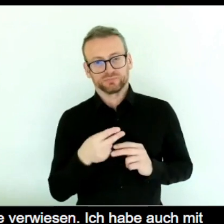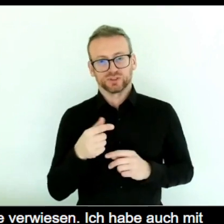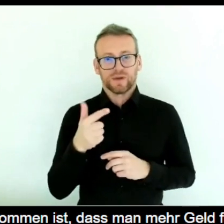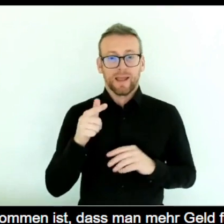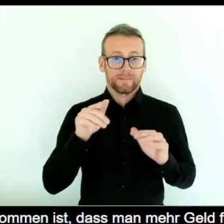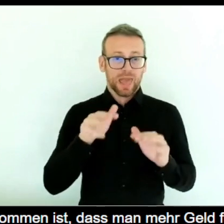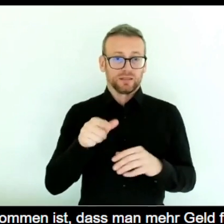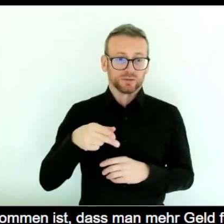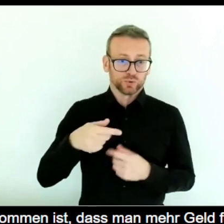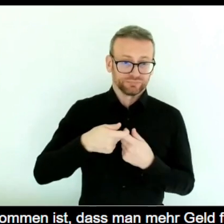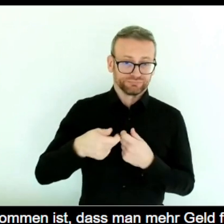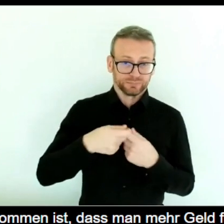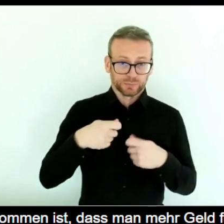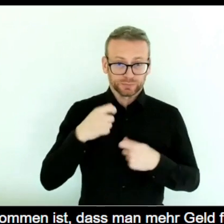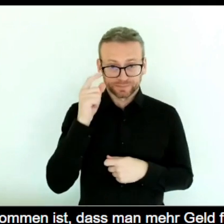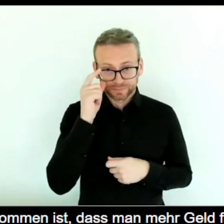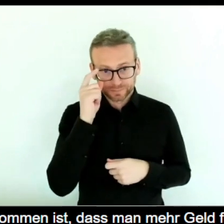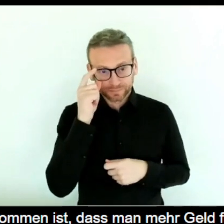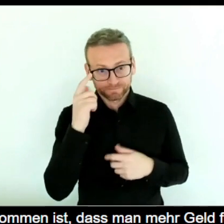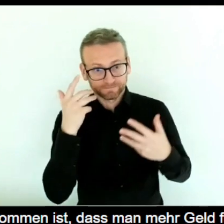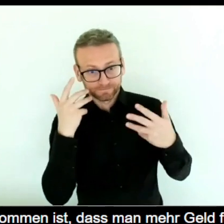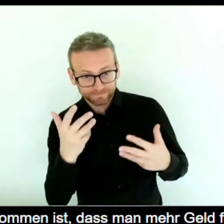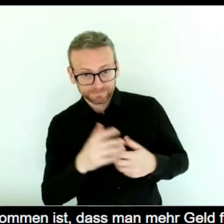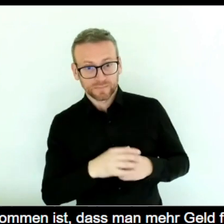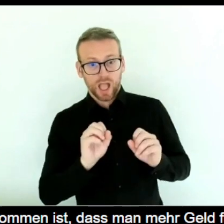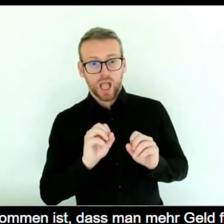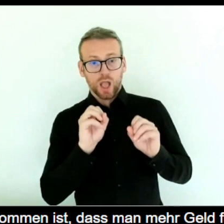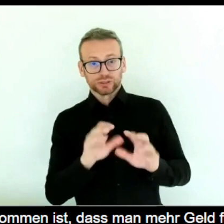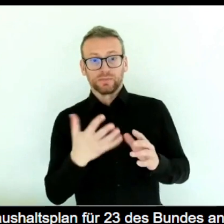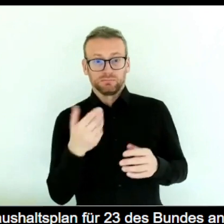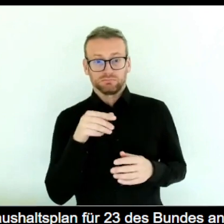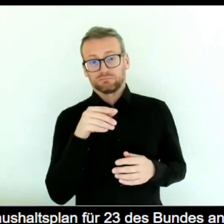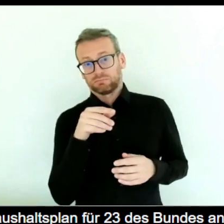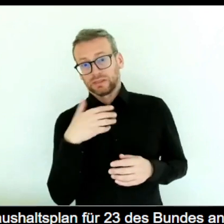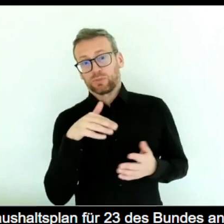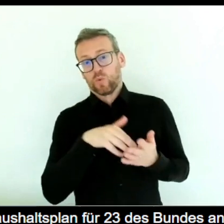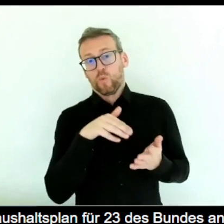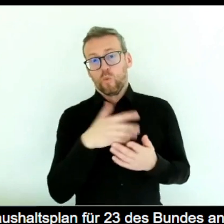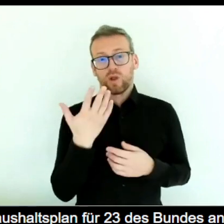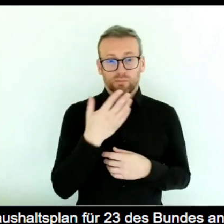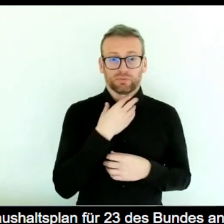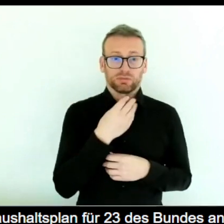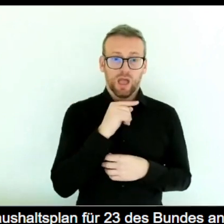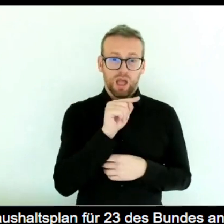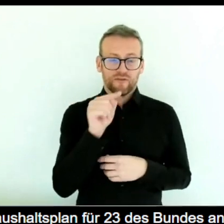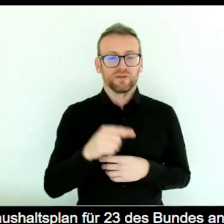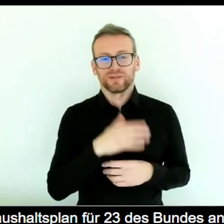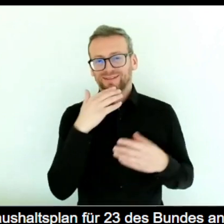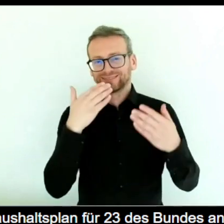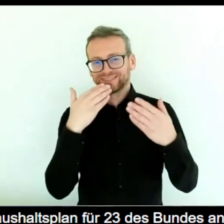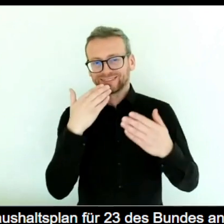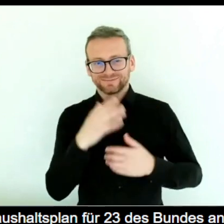kurze Nachfragen, Herr Bernreiter zum Mobilfunkmasten. Wie groß war denn der Mindestabstand, den Sie jetzt abgeschafft haben bisher im